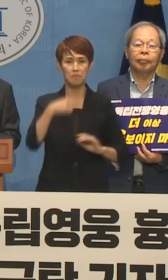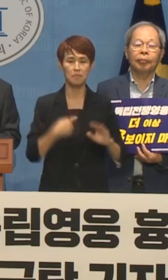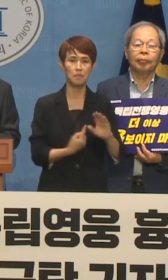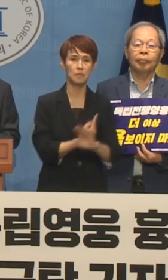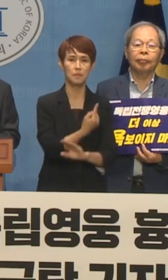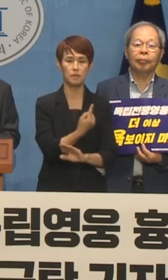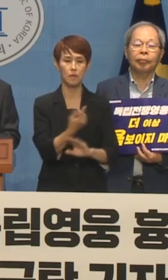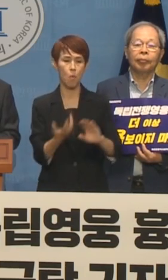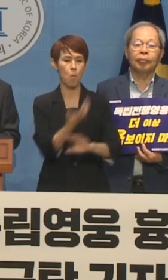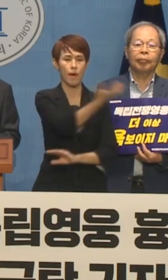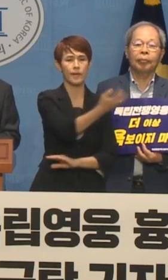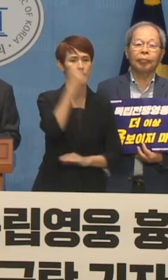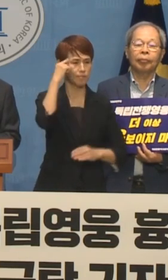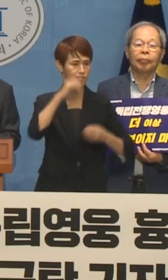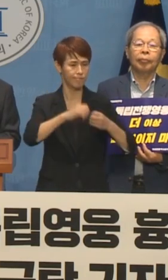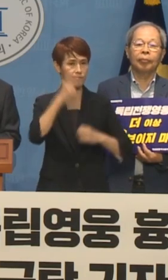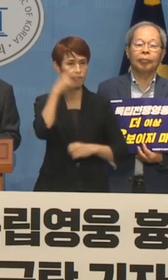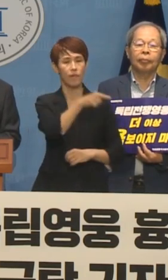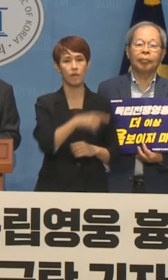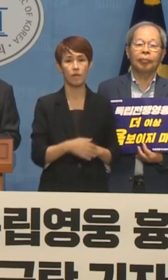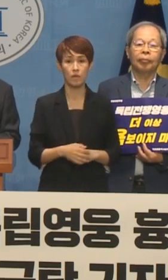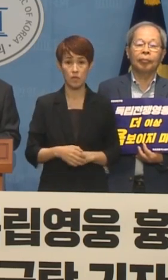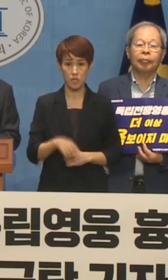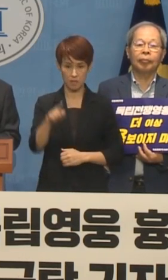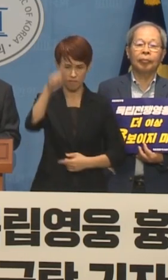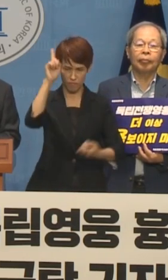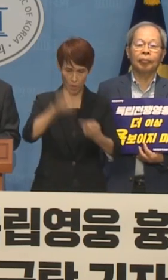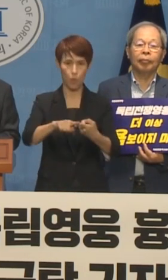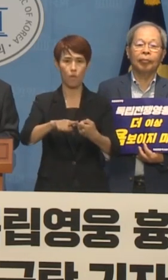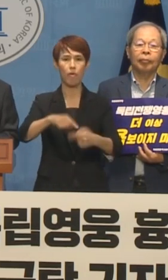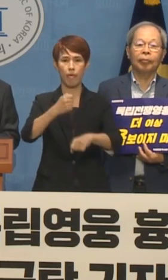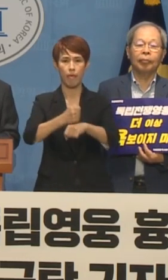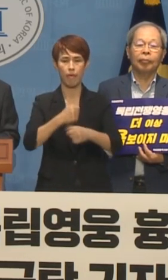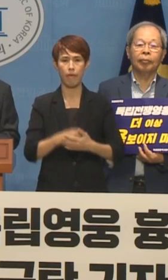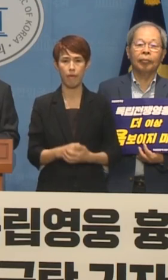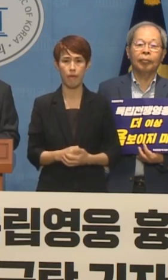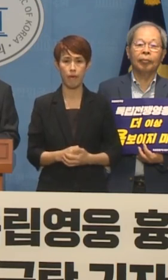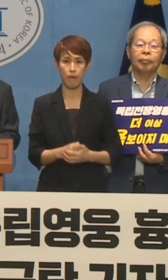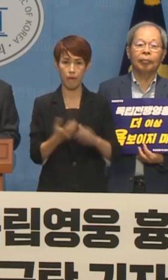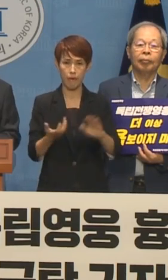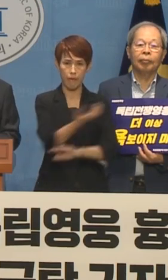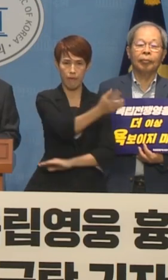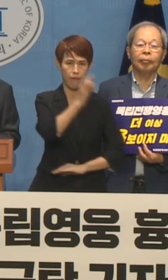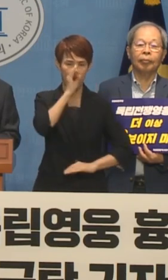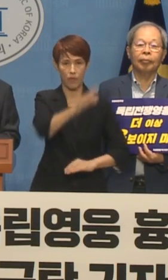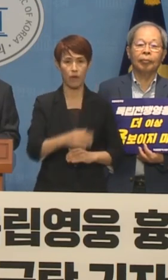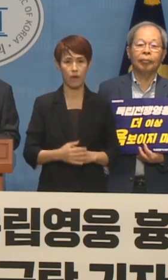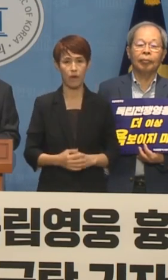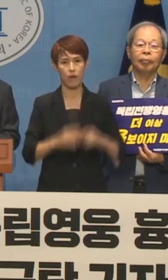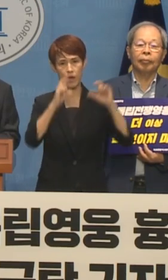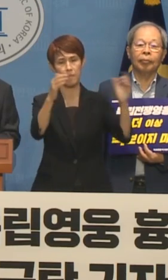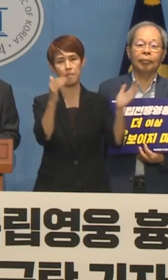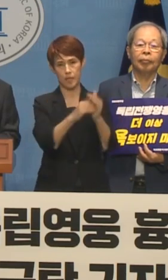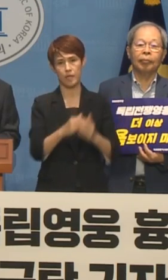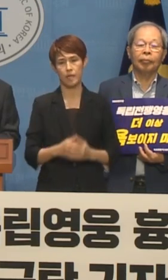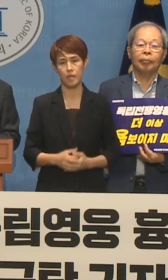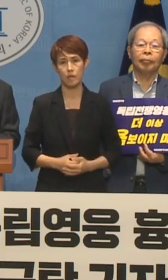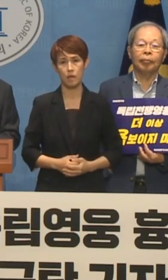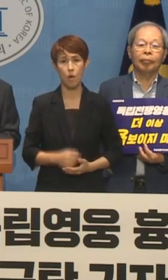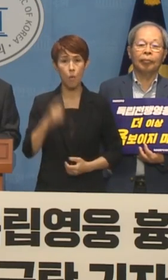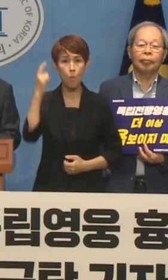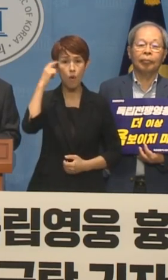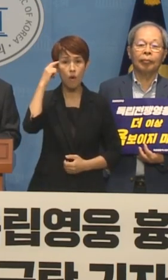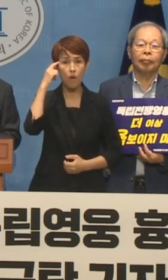저희는 그 자리에서 단 1cm도 옮길 수 없다. 그런 이야기를 그동안 해왔고 앞으로도 그렇습니다. 왜